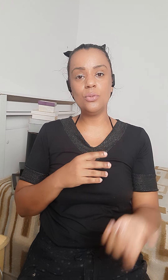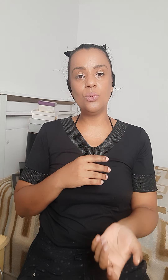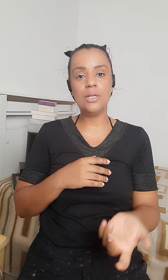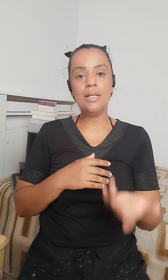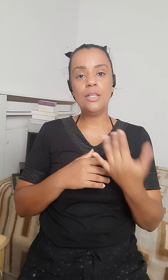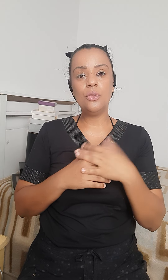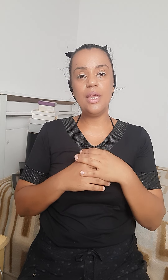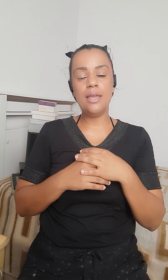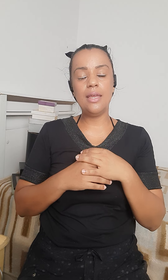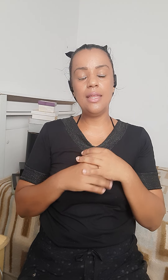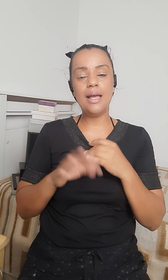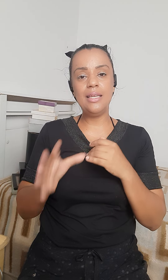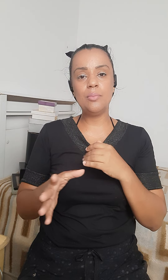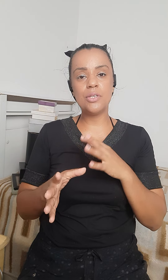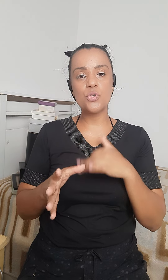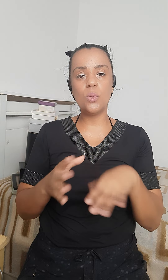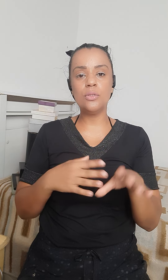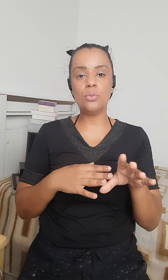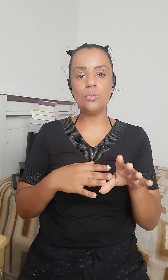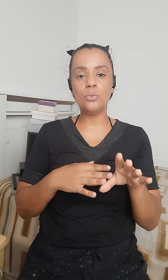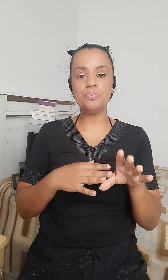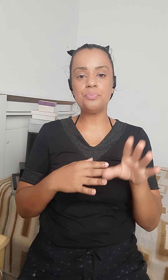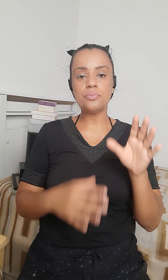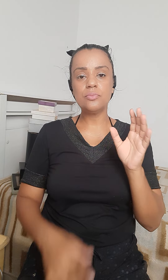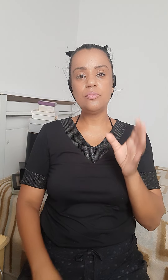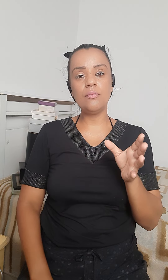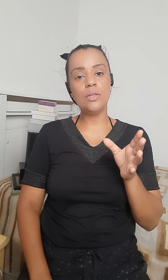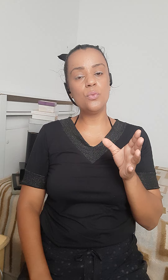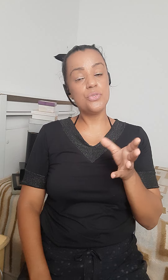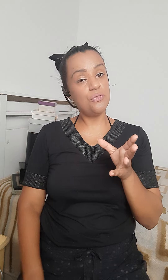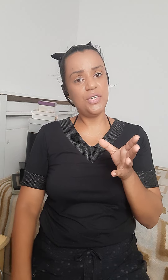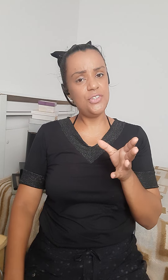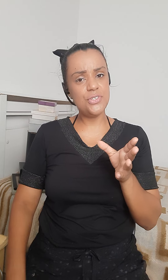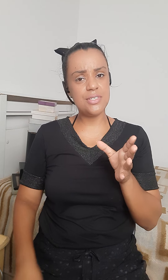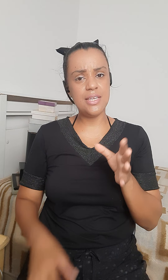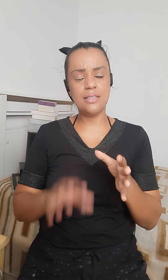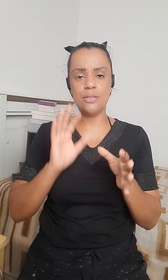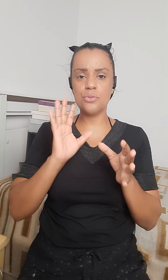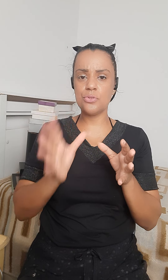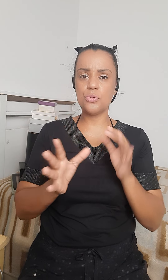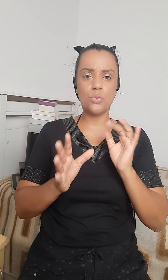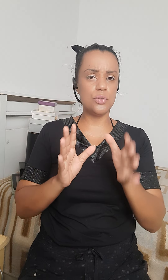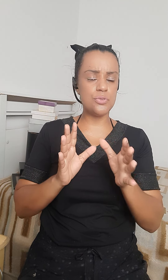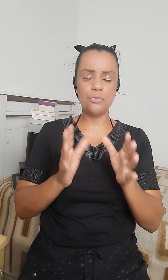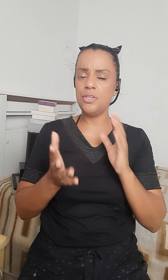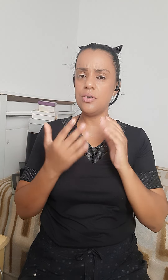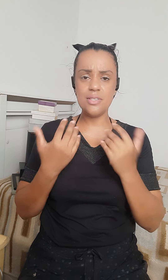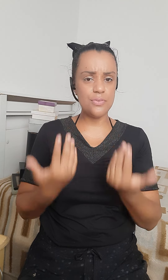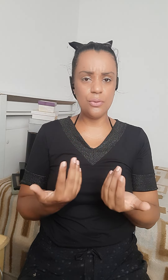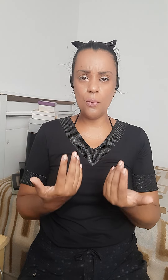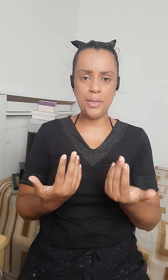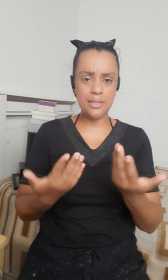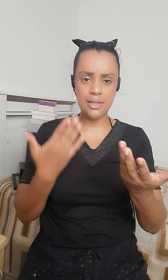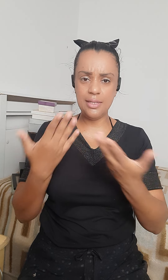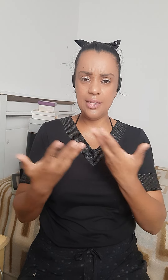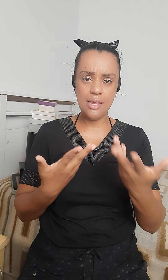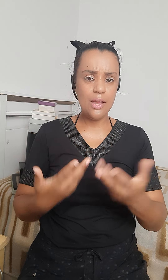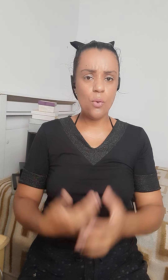tanto na Libras quanto os ouvintes, né, tanto os surdos quanto os ouvintes, eles vão compreender ali o que